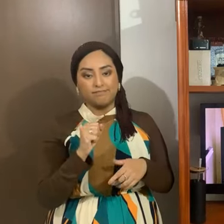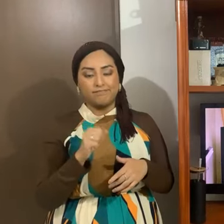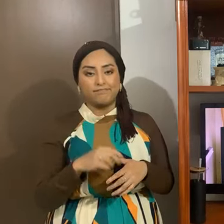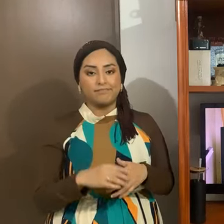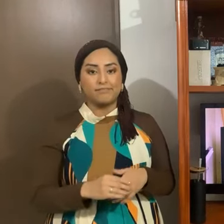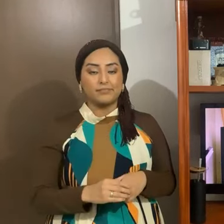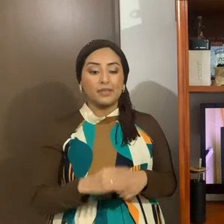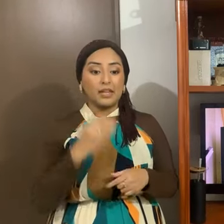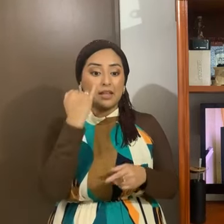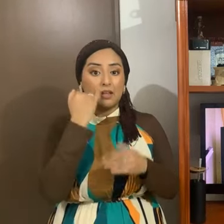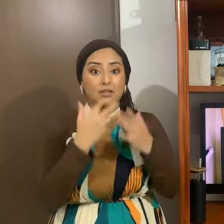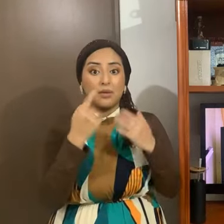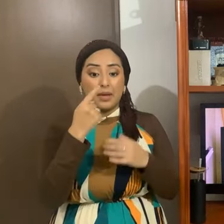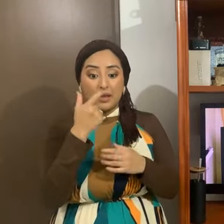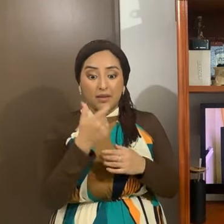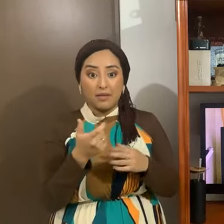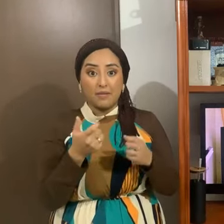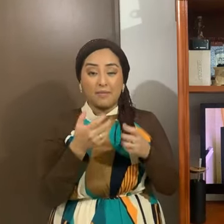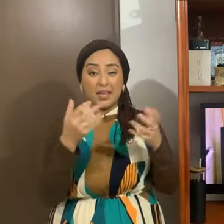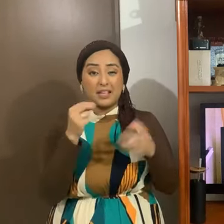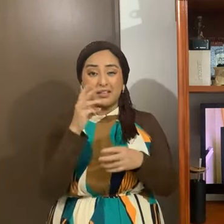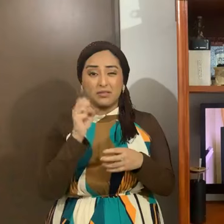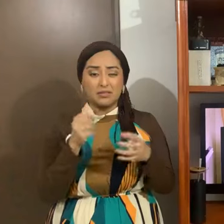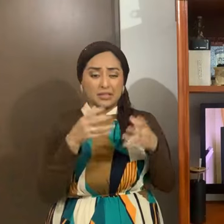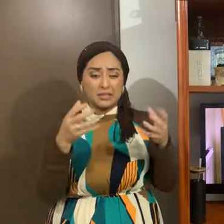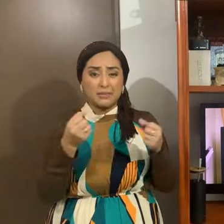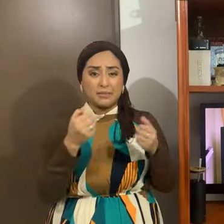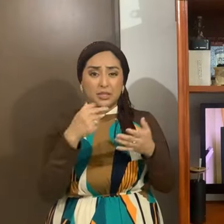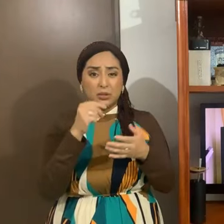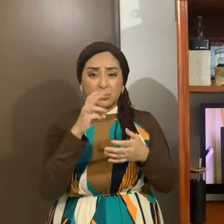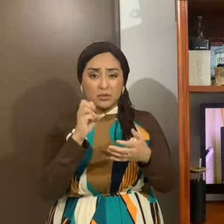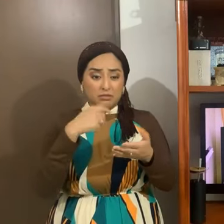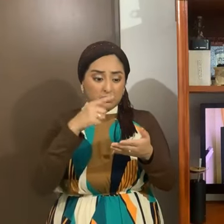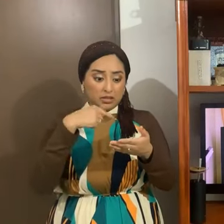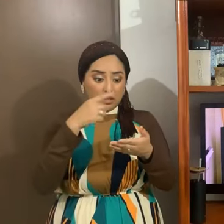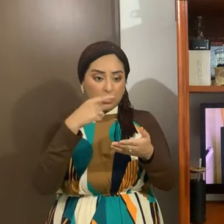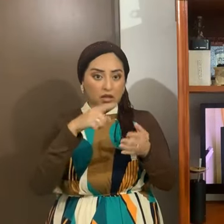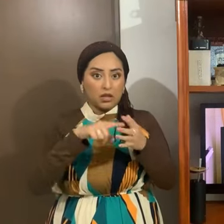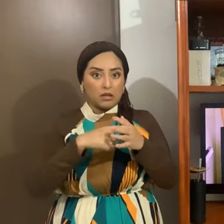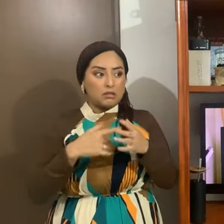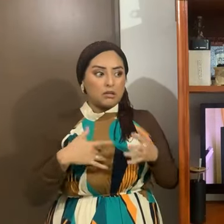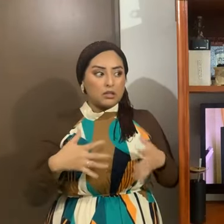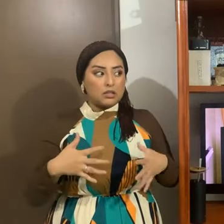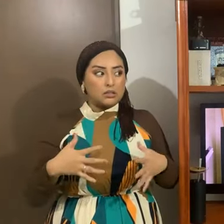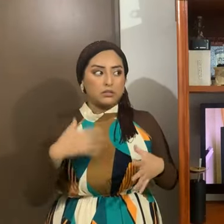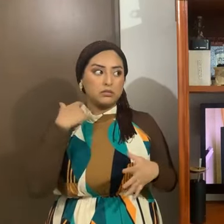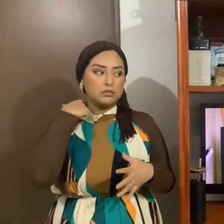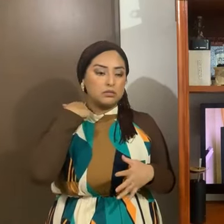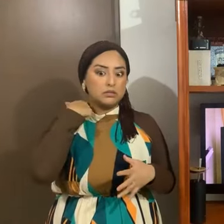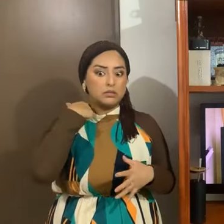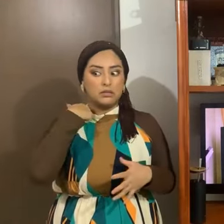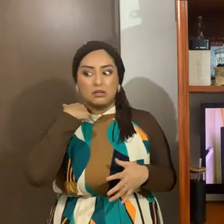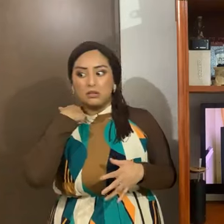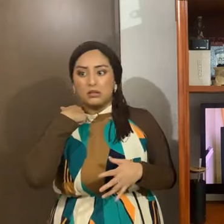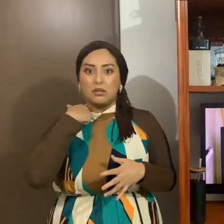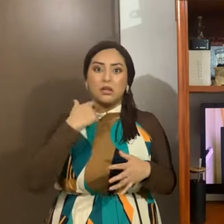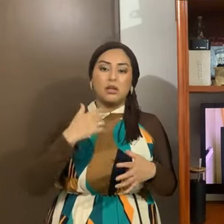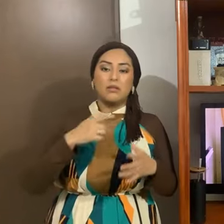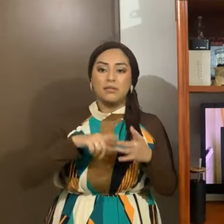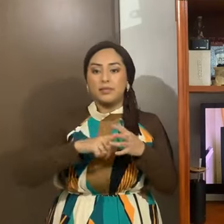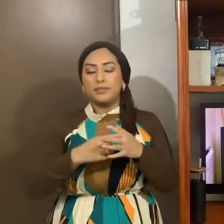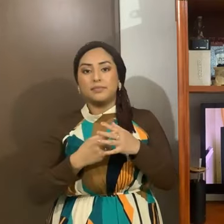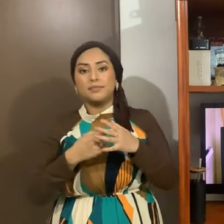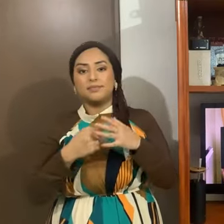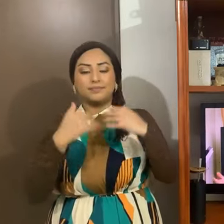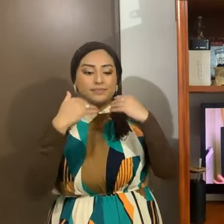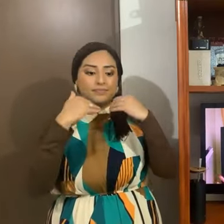demos cuenta. Si alguien ve muchas noticias, ¿qué va a pasar? Que va a empezar con nervios, que va a empezar con una crisis, que va a empezar con angustia,